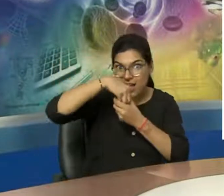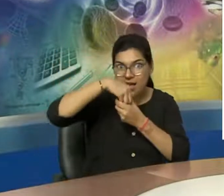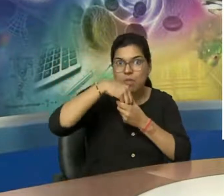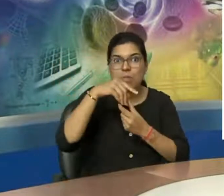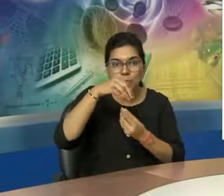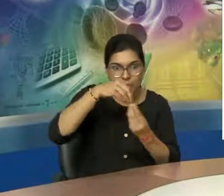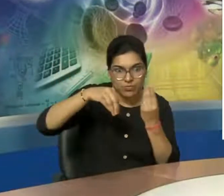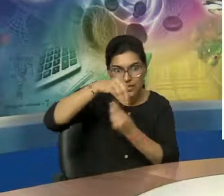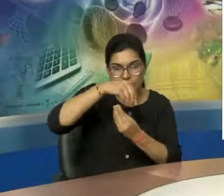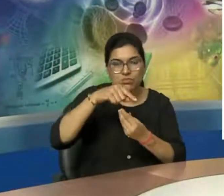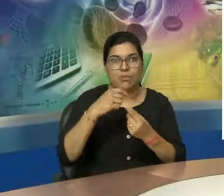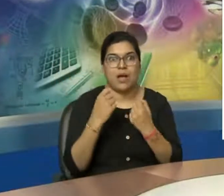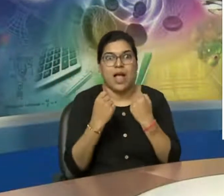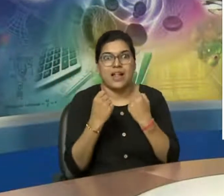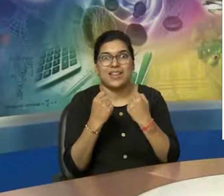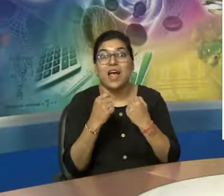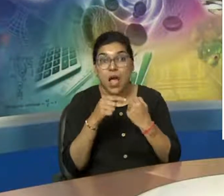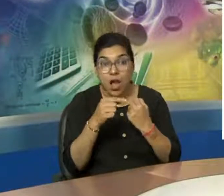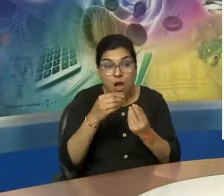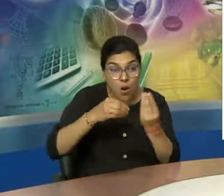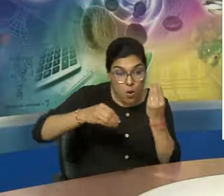both, so they both